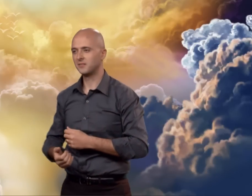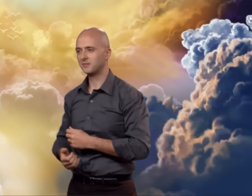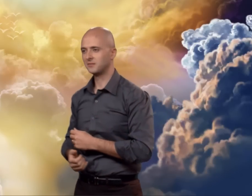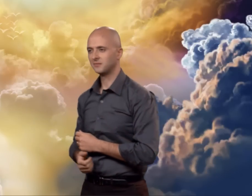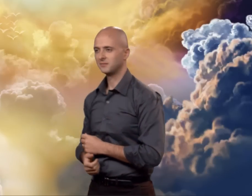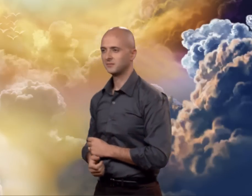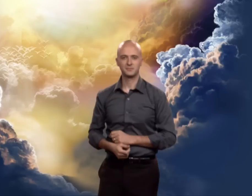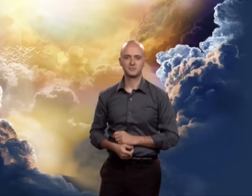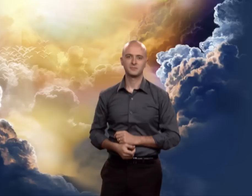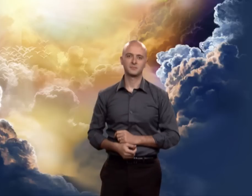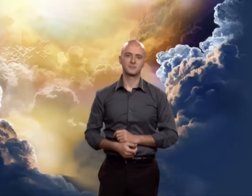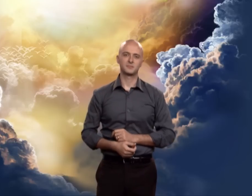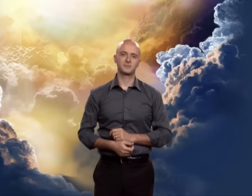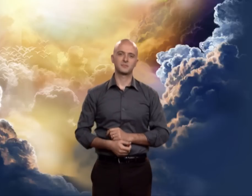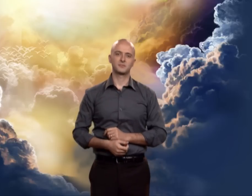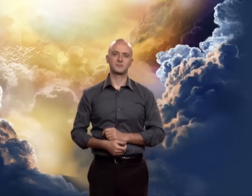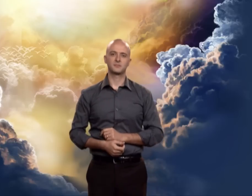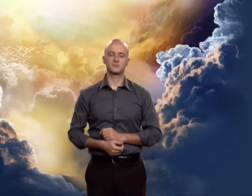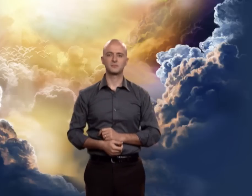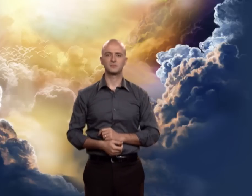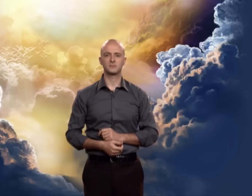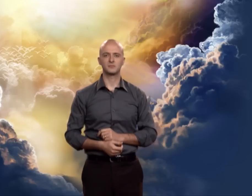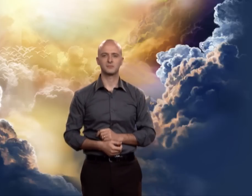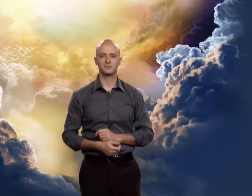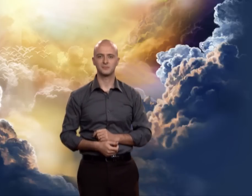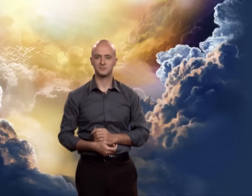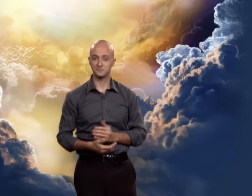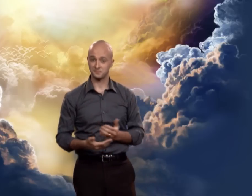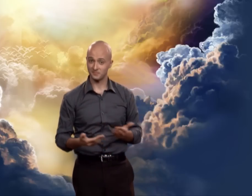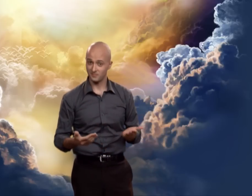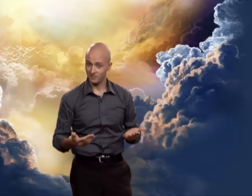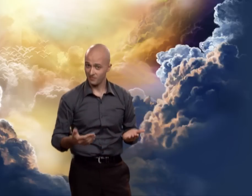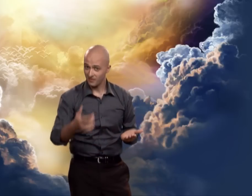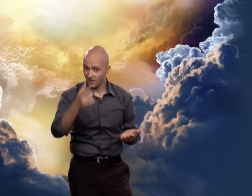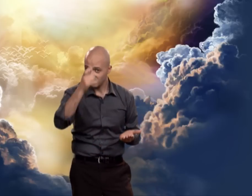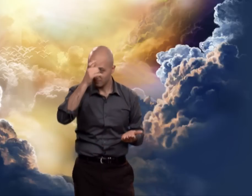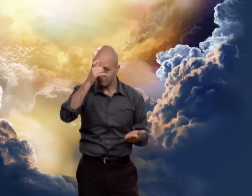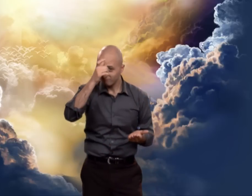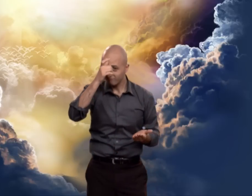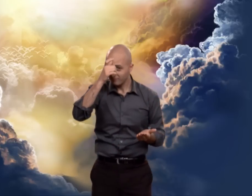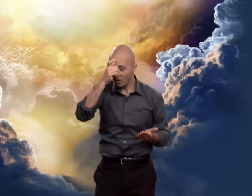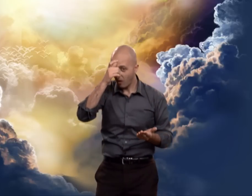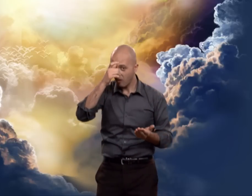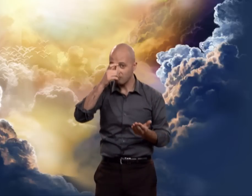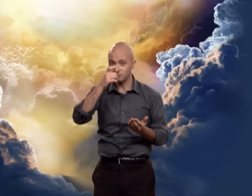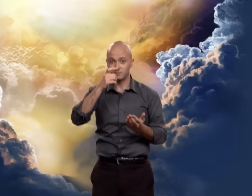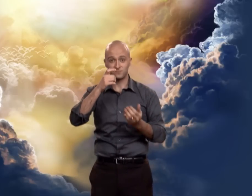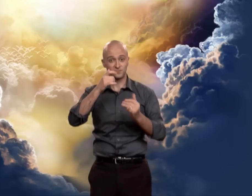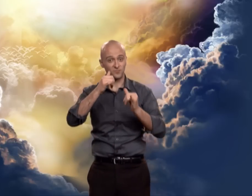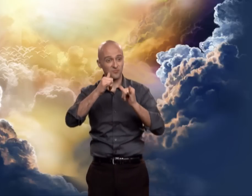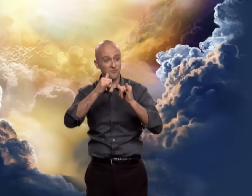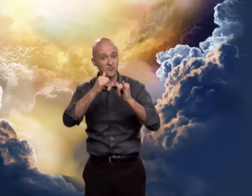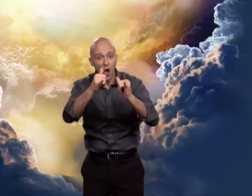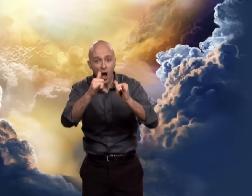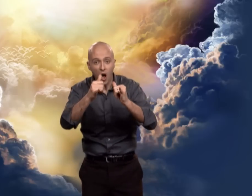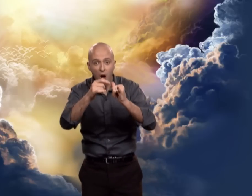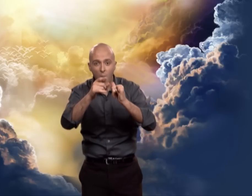têm direito à árvore da vida e podem entrar na cidade pelas portas. Fora ficam os cães, os que